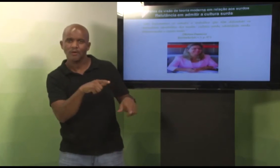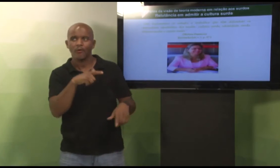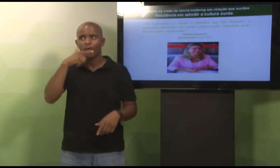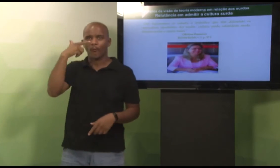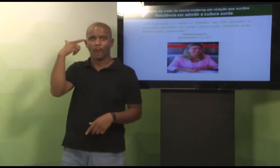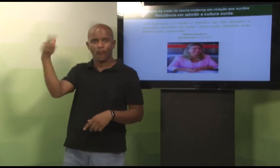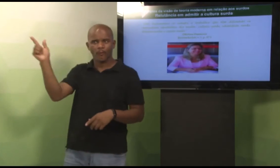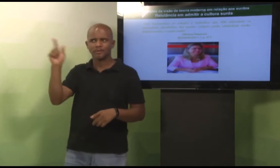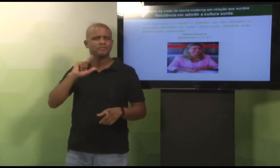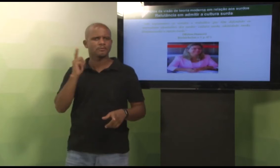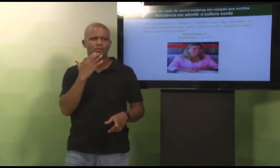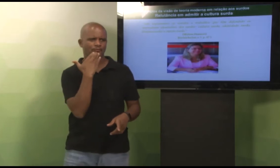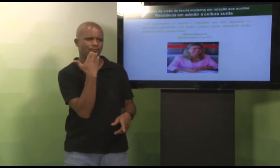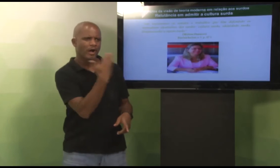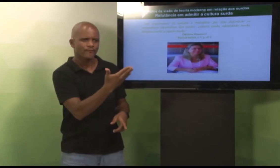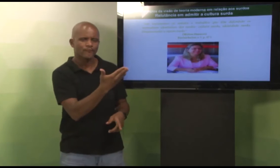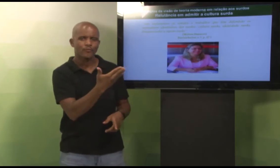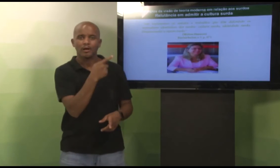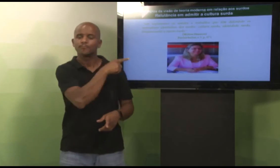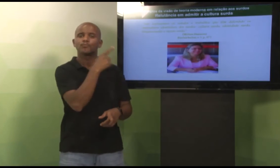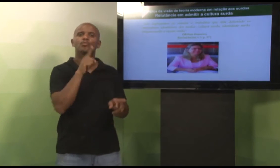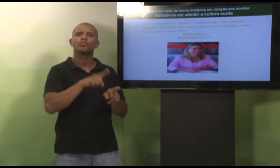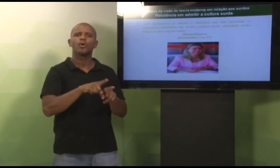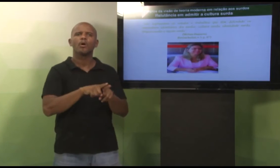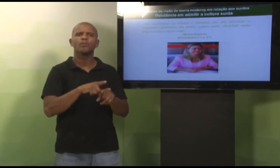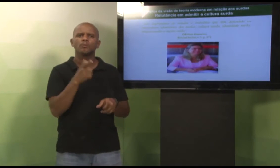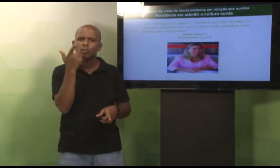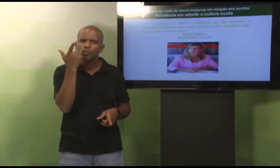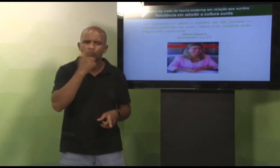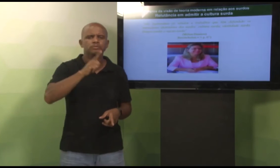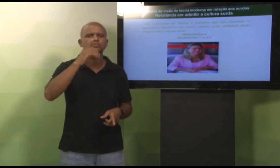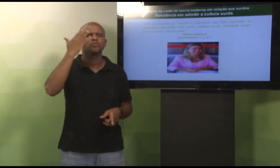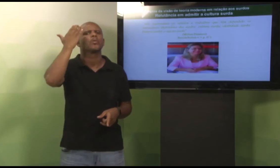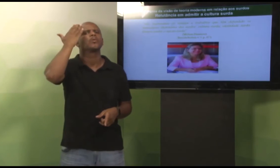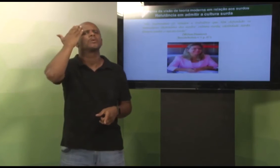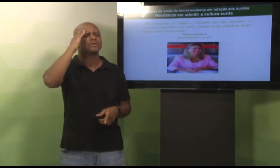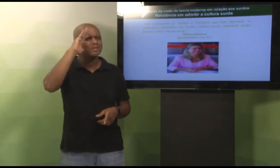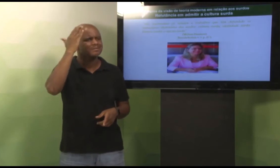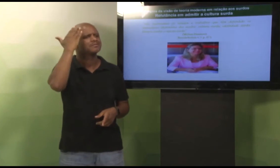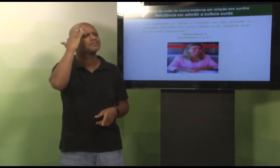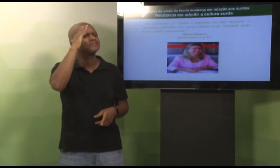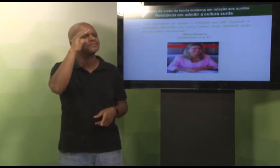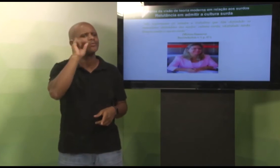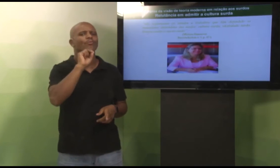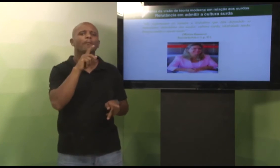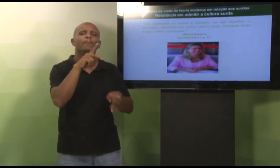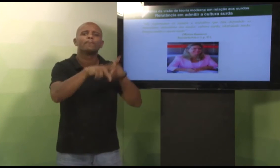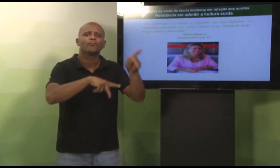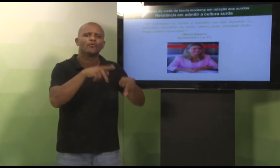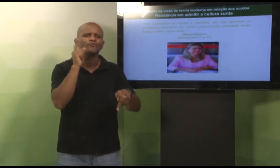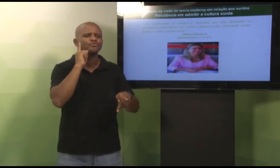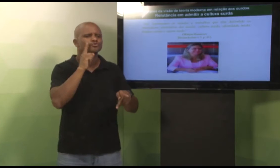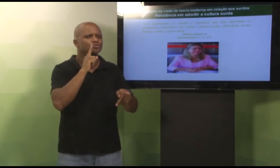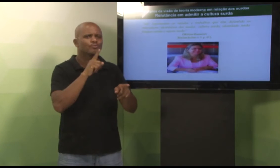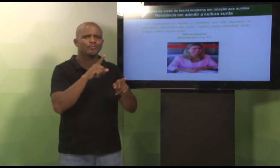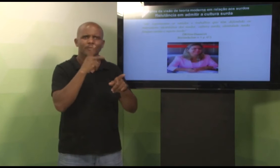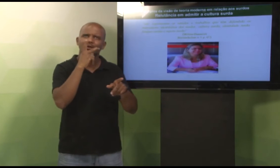apoiou essa causa. Então, enquanto algumas pessoas foram contra, ela não, ela foi a favor. E